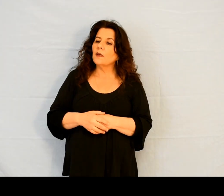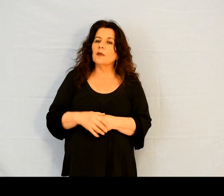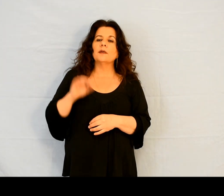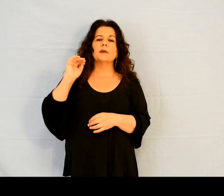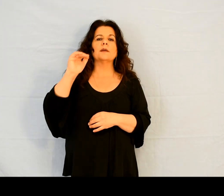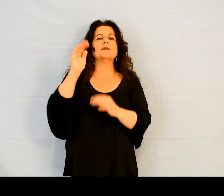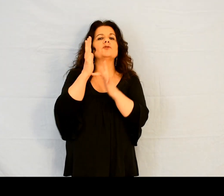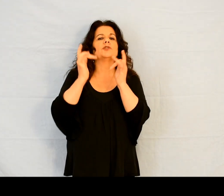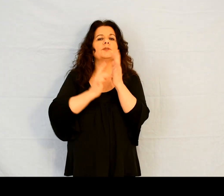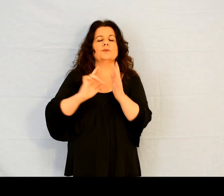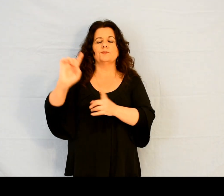Juifs ?»